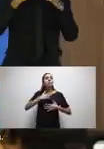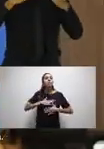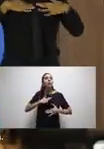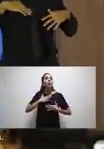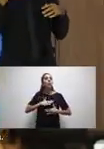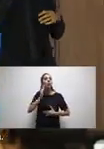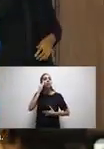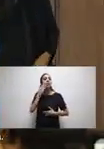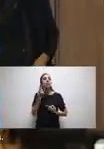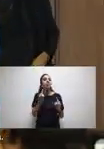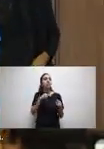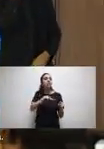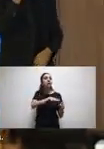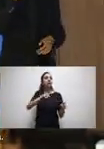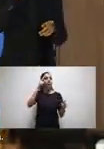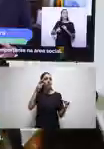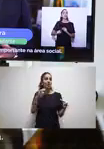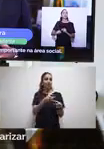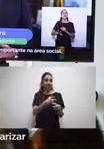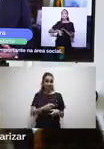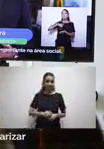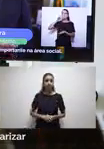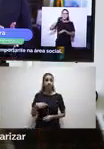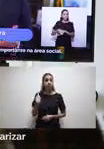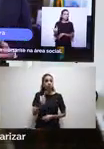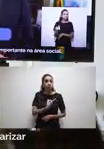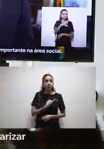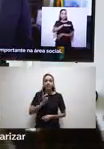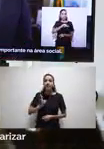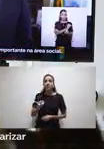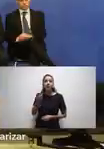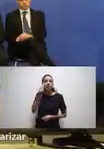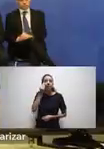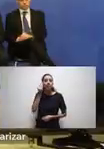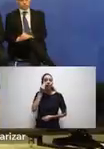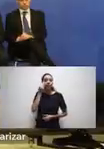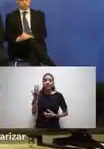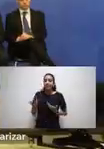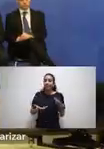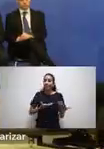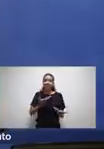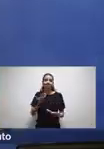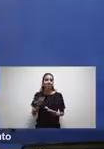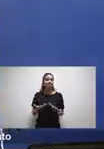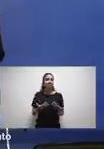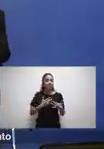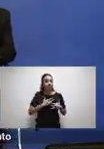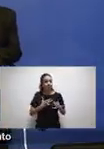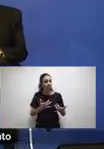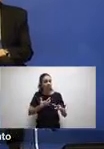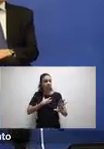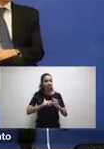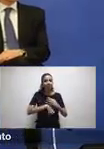para lidar com os desafios na microcefalia. Buscamos sempre, de alguma forma, nos solidarizar e ajudar